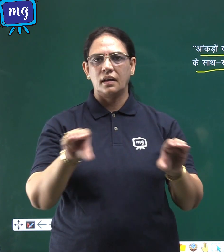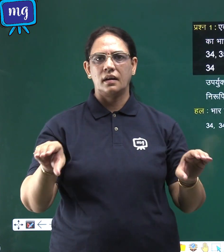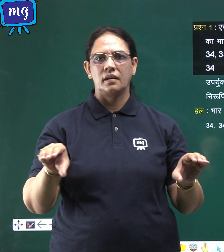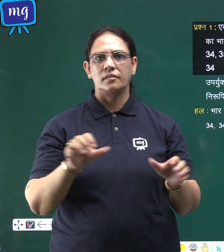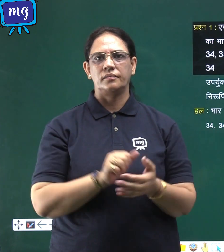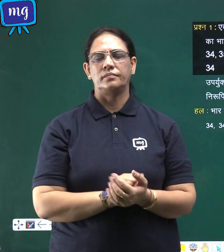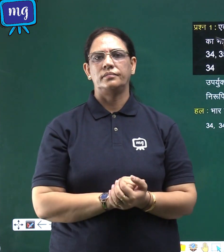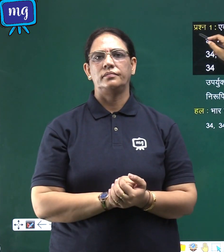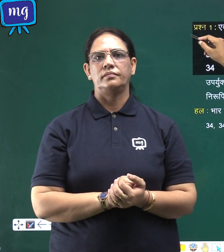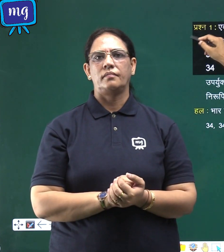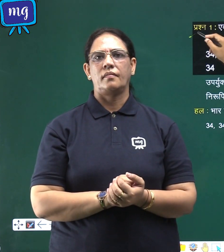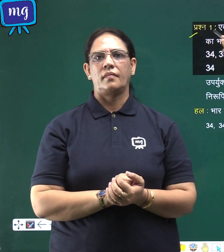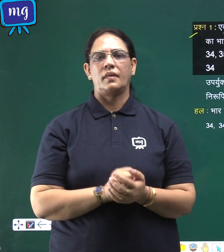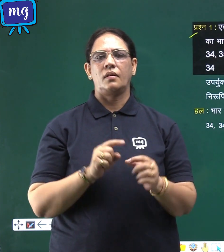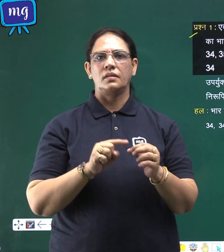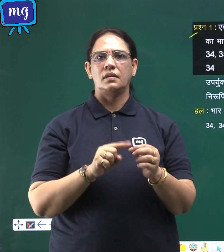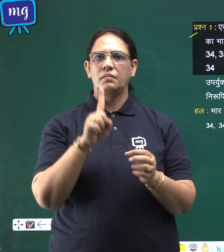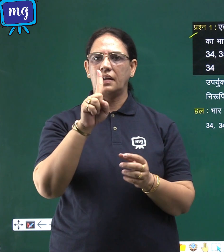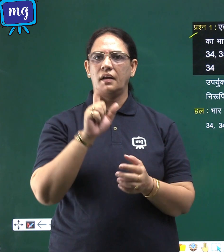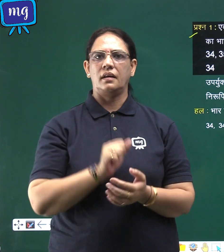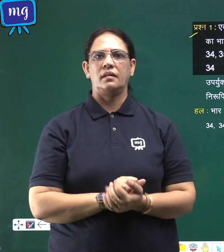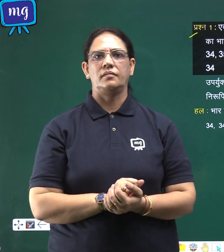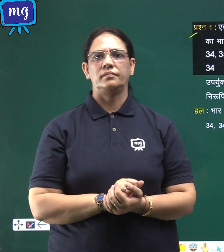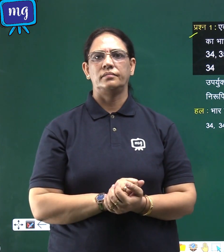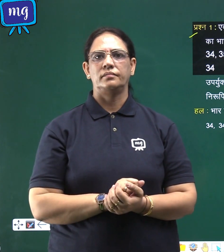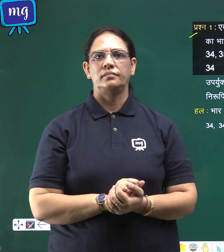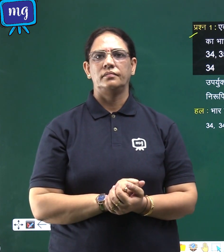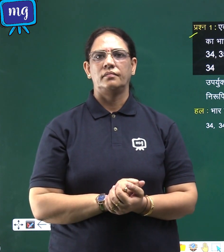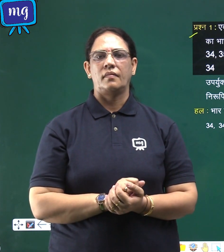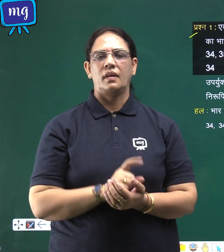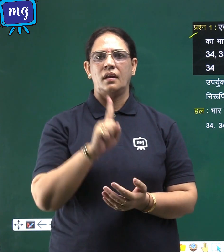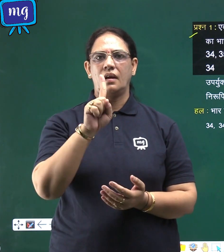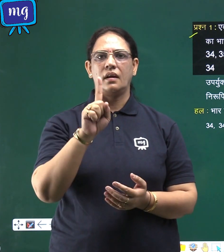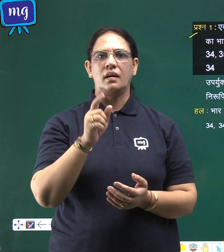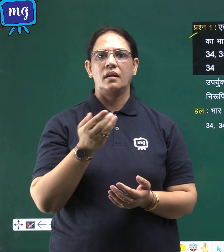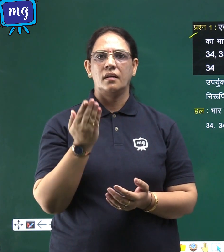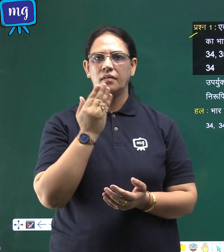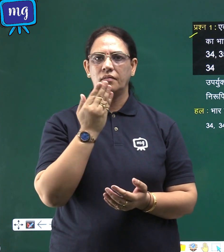प्रिशन नमबर एग एक विद्ध्याले में